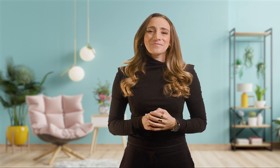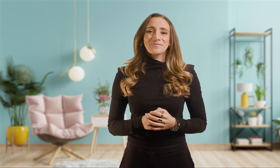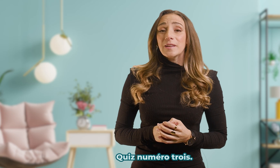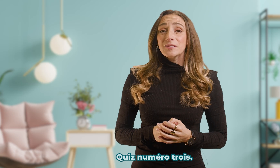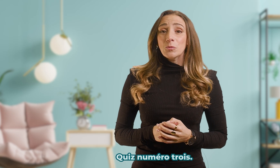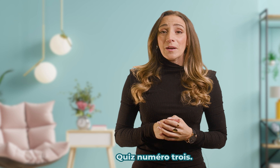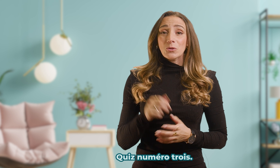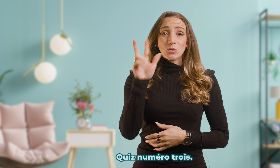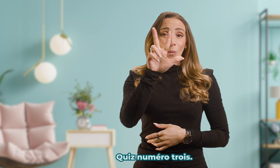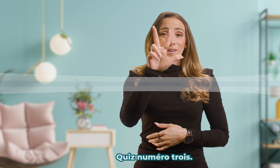Quiz numéro 3.